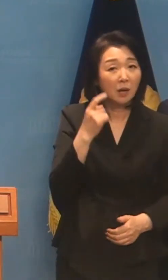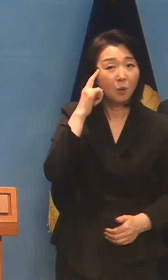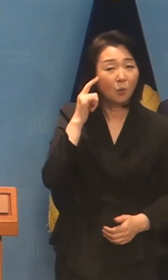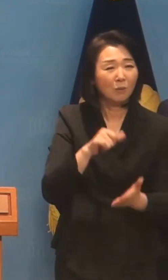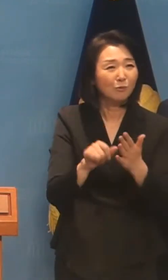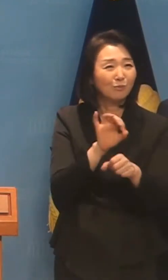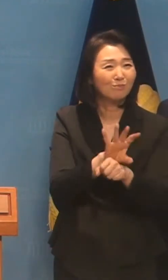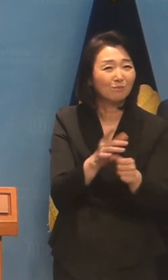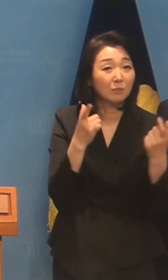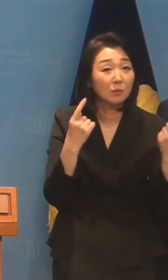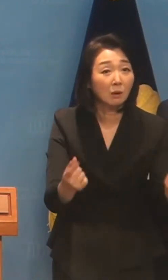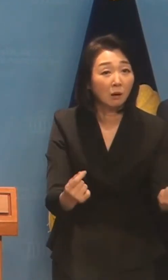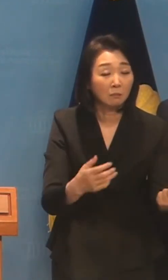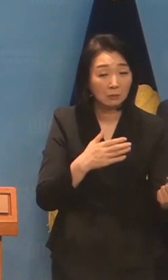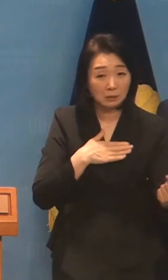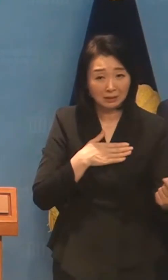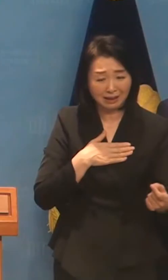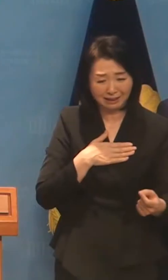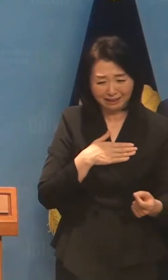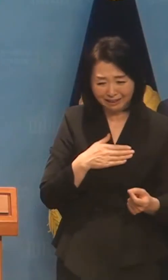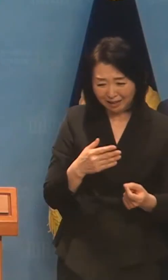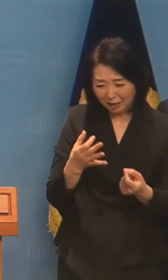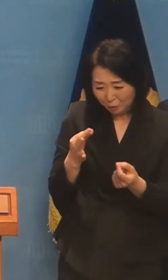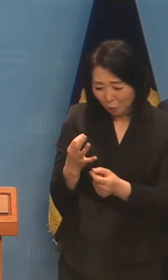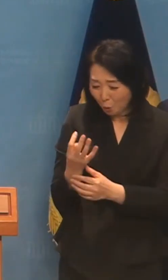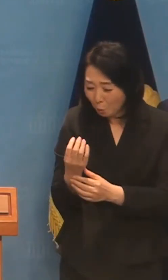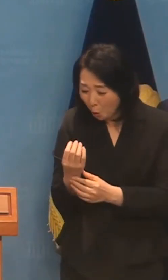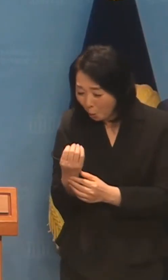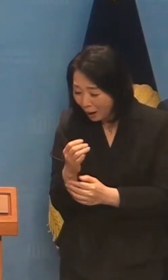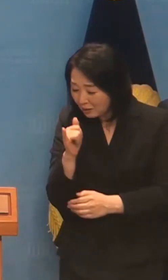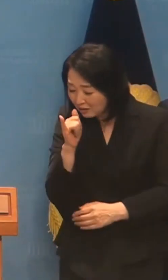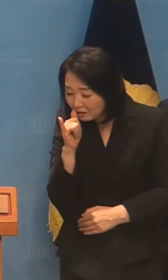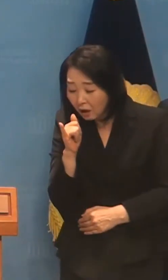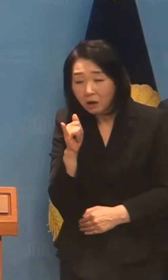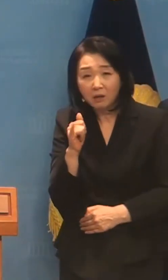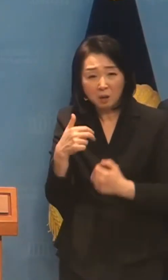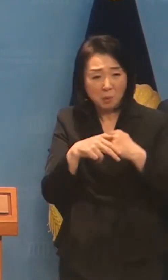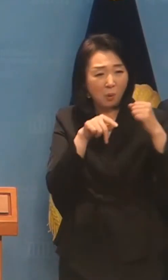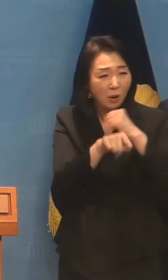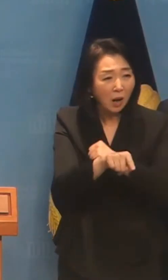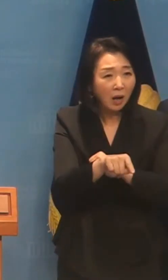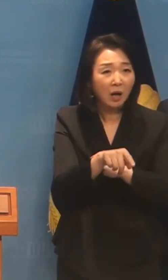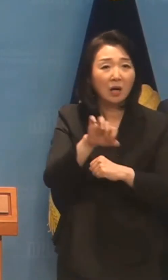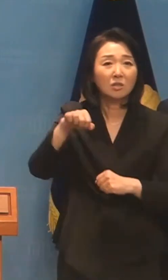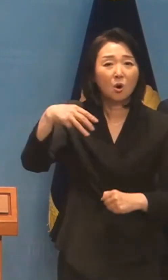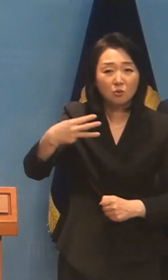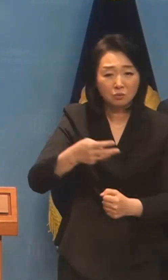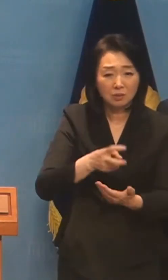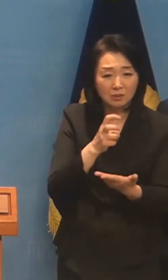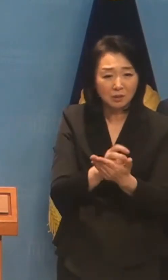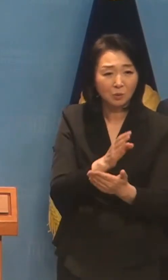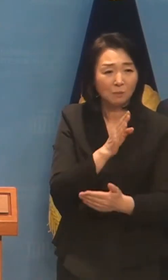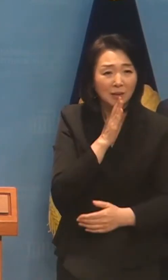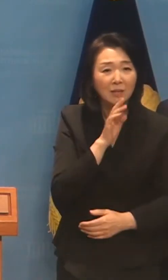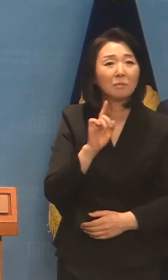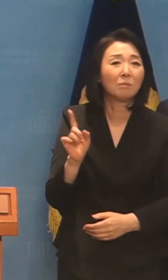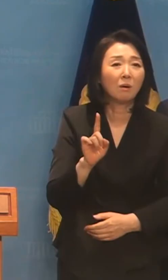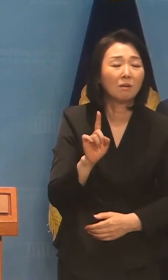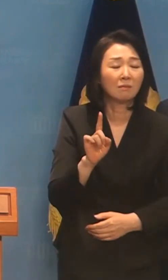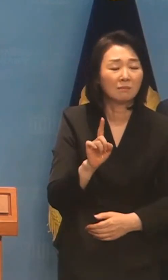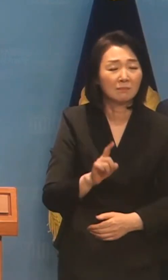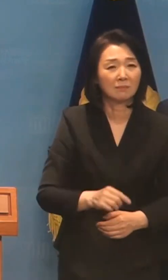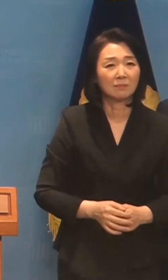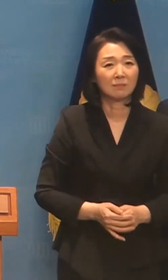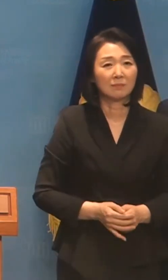상품을 구매하듯이 자기 주머니 사정을 살펴가며 의료 서비스를 이용하라고 하는 정률제가 과연 가장 흔한 제도인지 묻지 않을